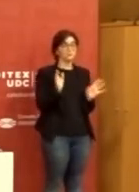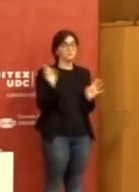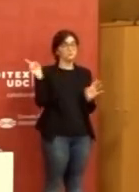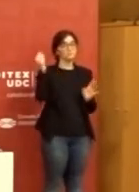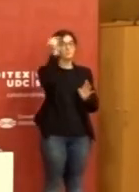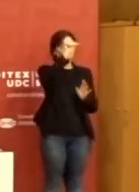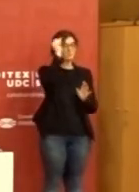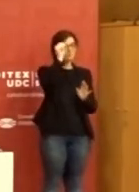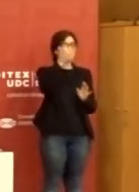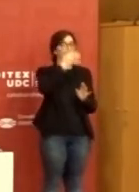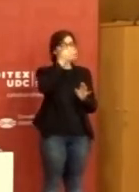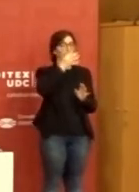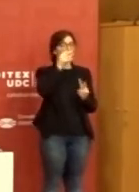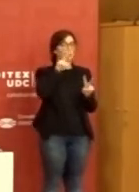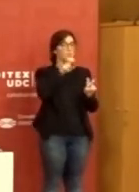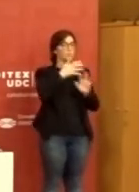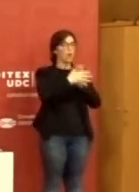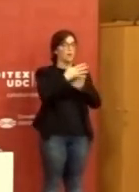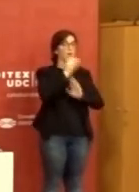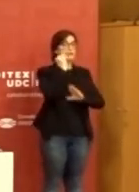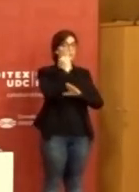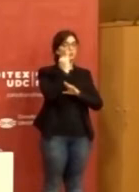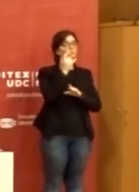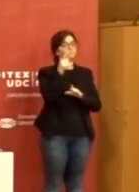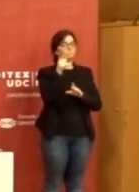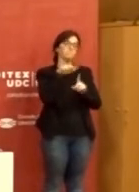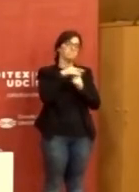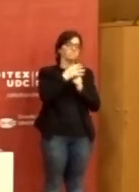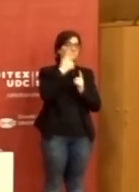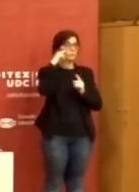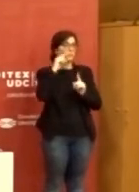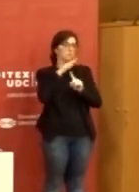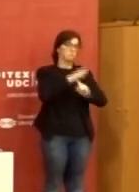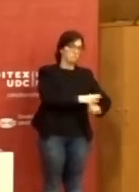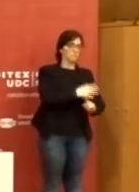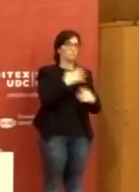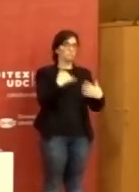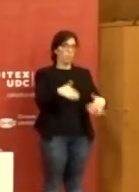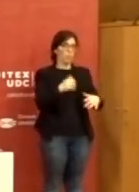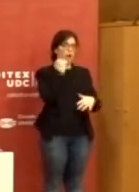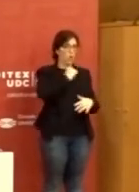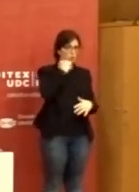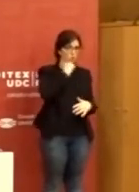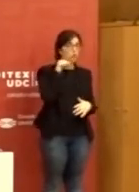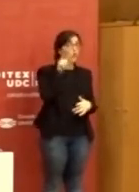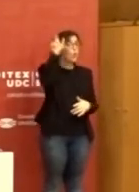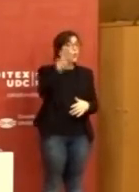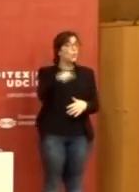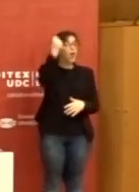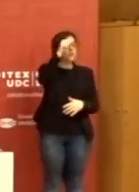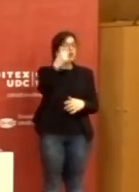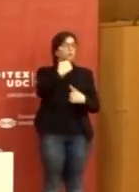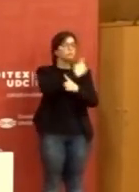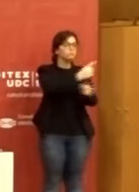Este chico comentaba al principio cómo en su instituto pues lo había pasado mal porque había sentido ese acoso, ¿no? Y un profesor se dirigió a los alumnos,